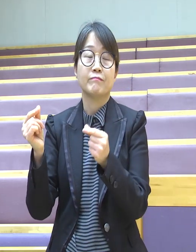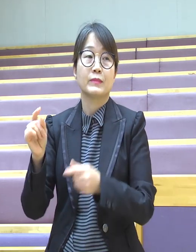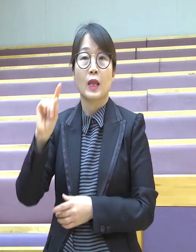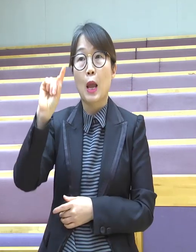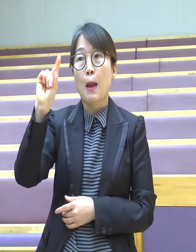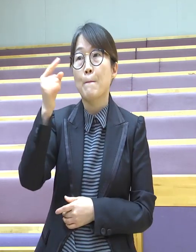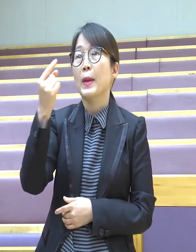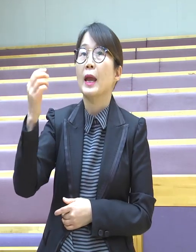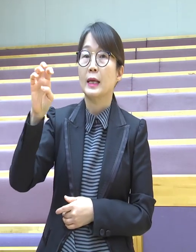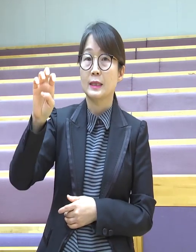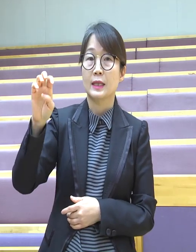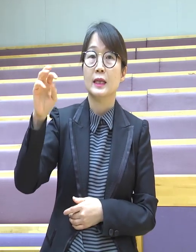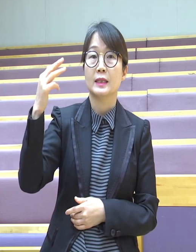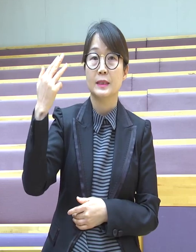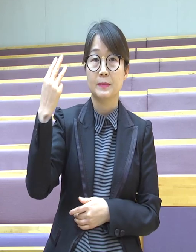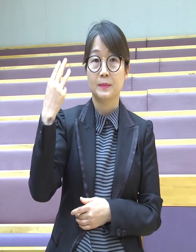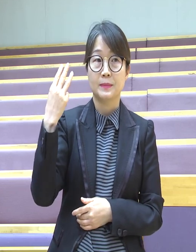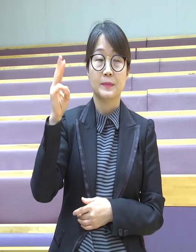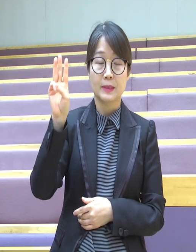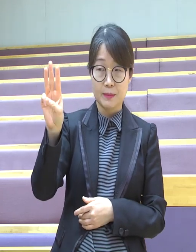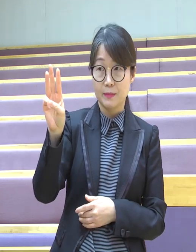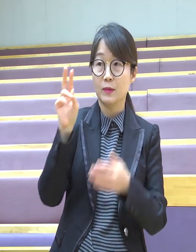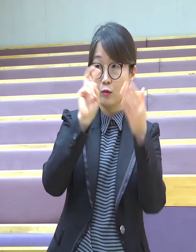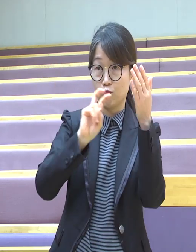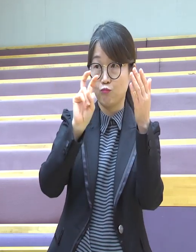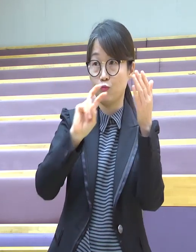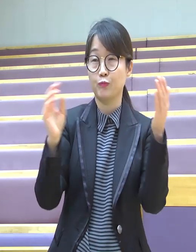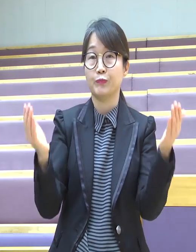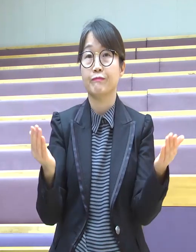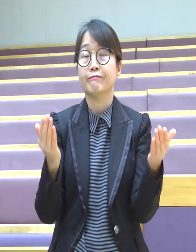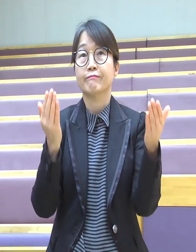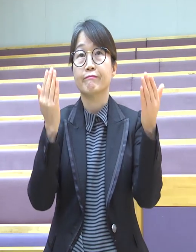찬송가 143장을 부르겠습니다.